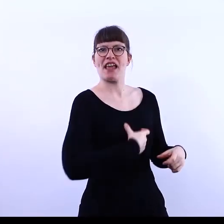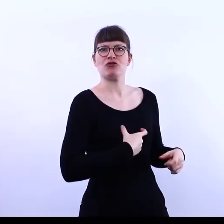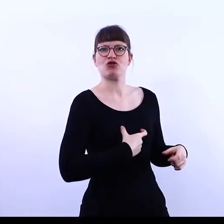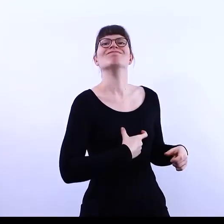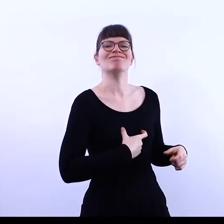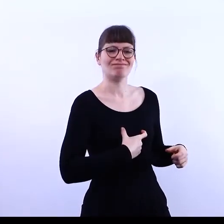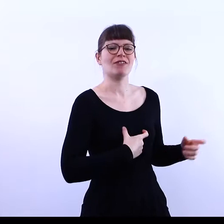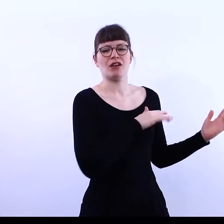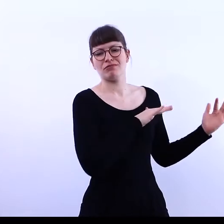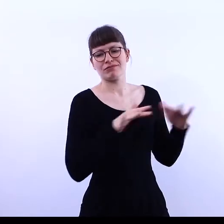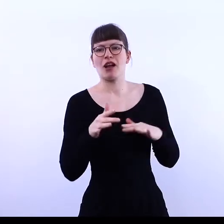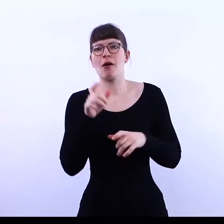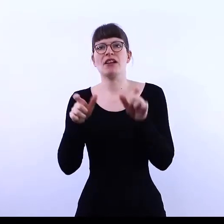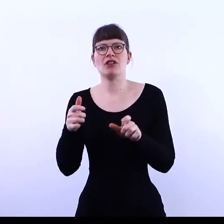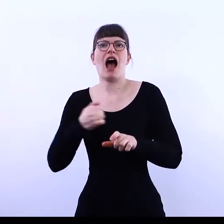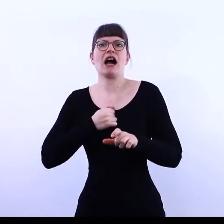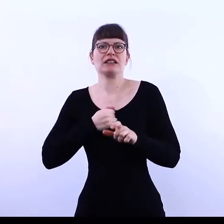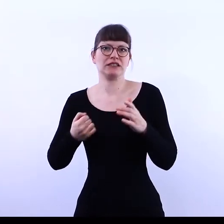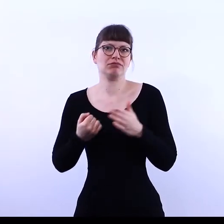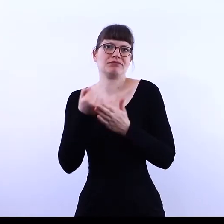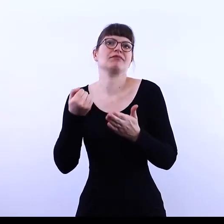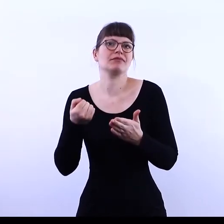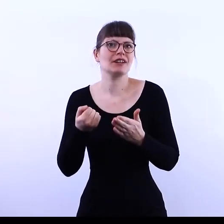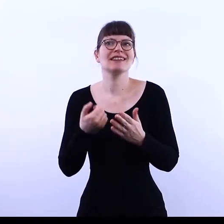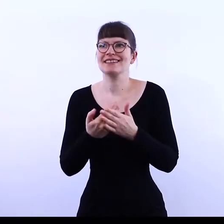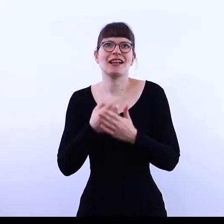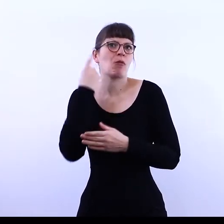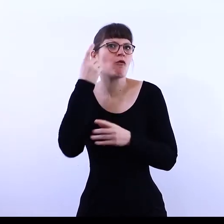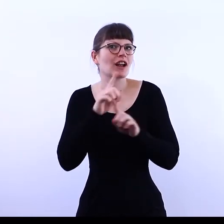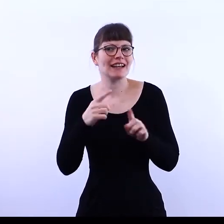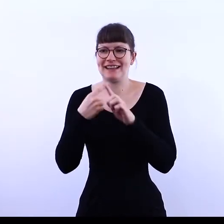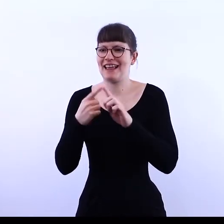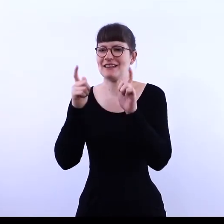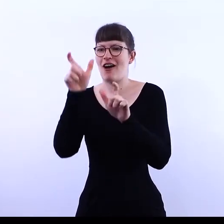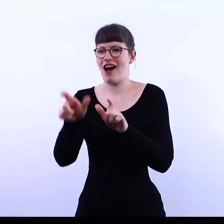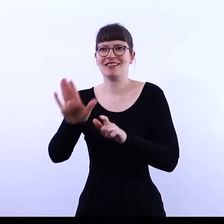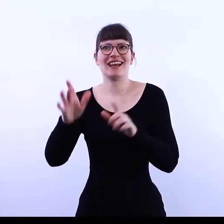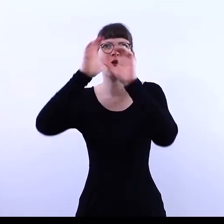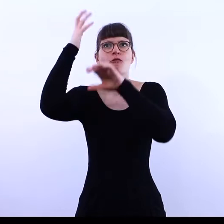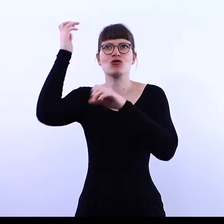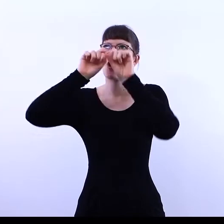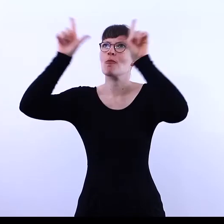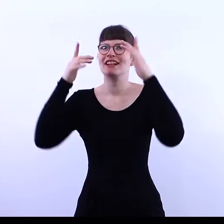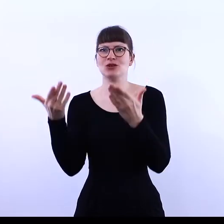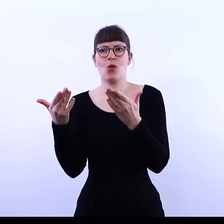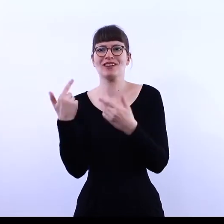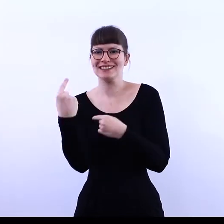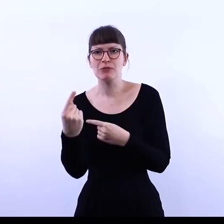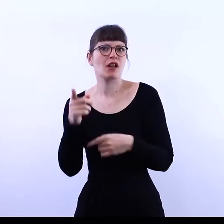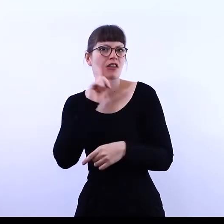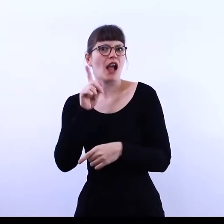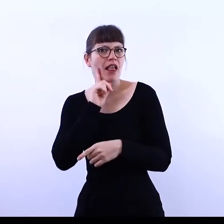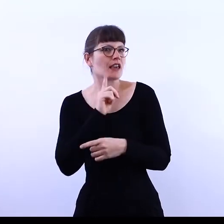auslösen. Und es wundert eben nicht, dass der Taxifahrer diese Vorstellung hatte, weil genau das sind die Bilder, die ihm wahrscheinlich auch